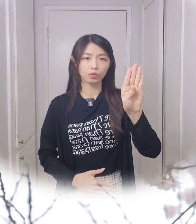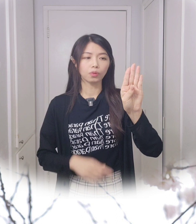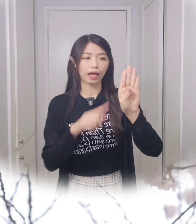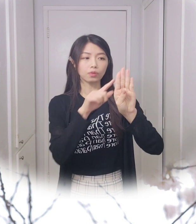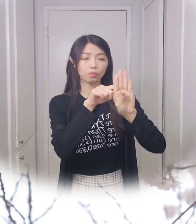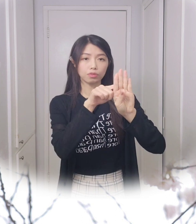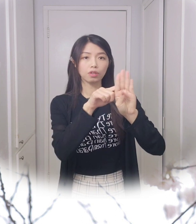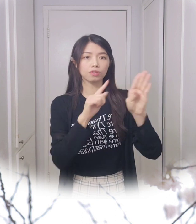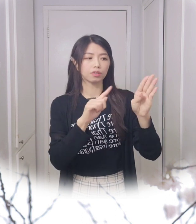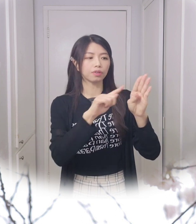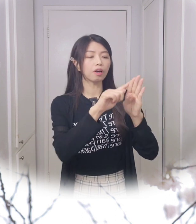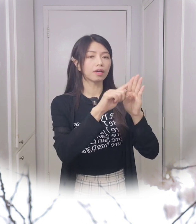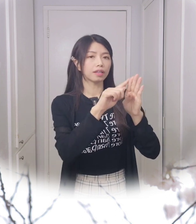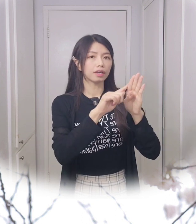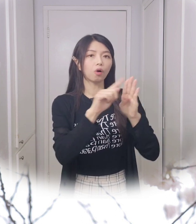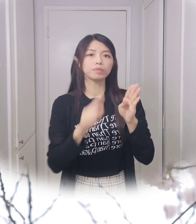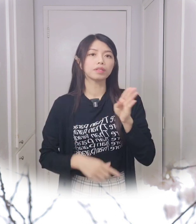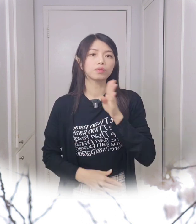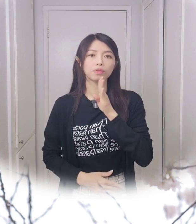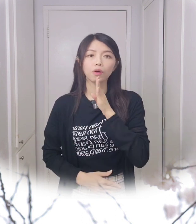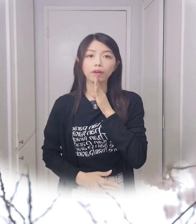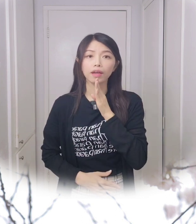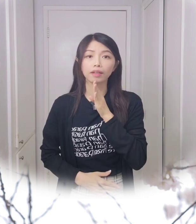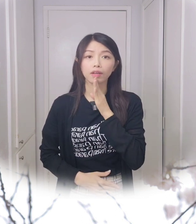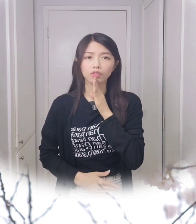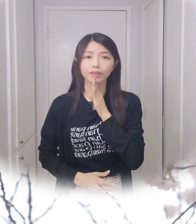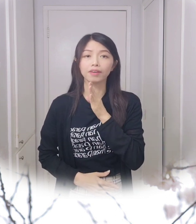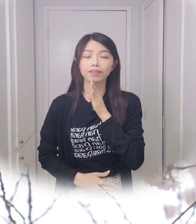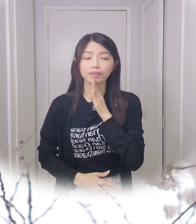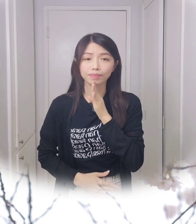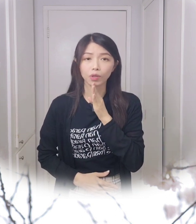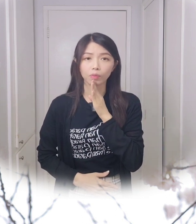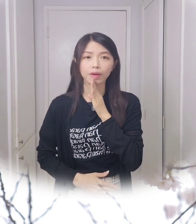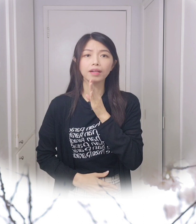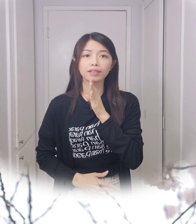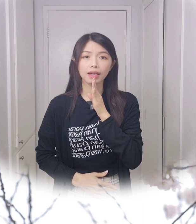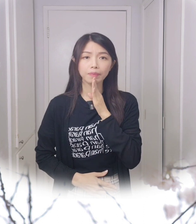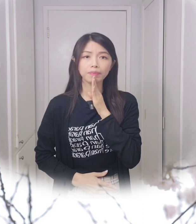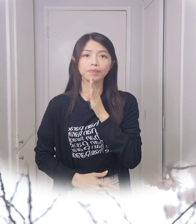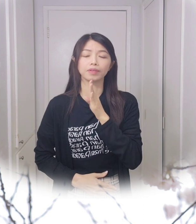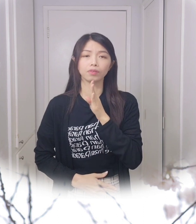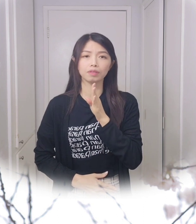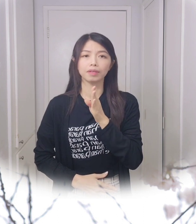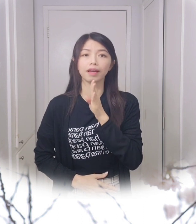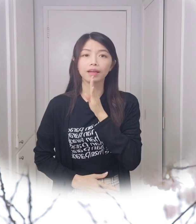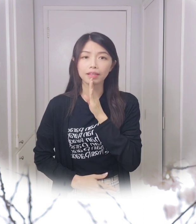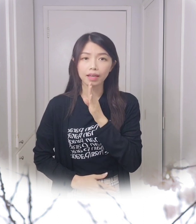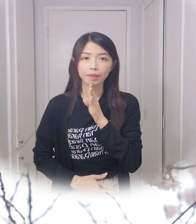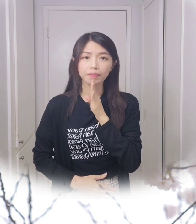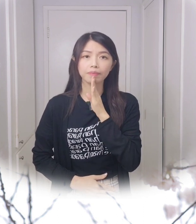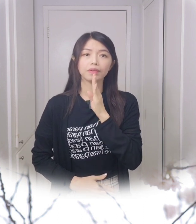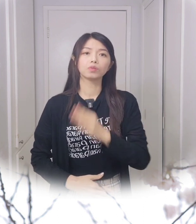넣어주시고 다른 손은 붙여주시고요. 이 검지는 쪽을 턱에 대주시면 돼요. 정말. 참. 이런 뜻입니다.